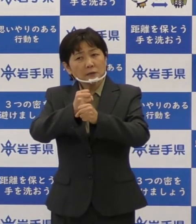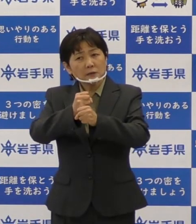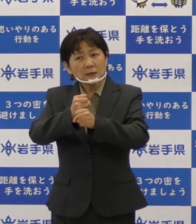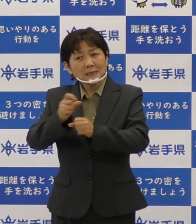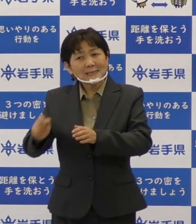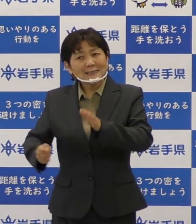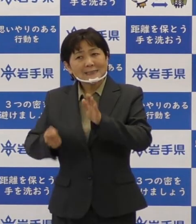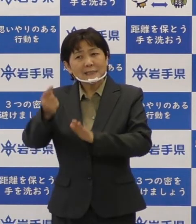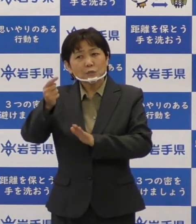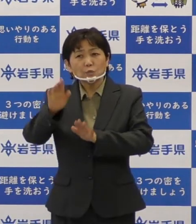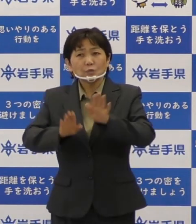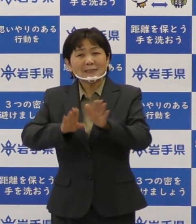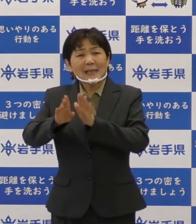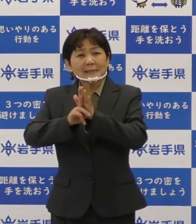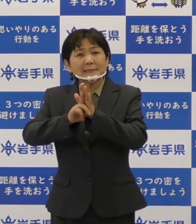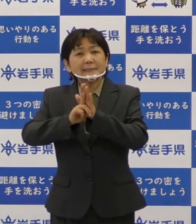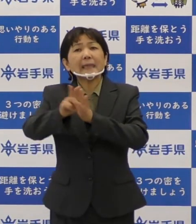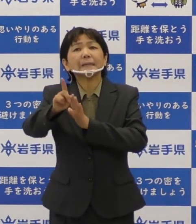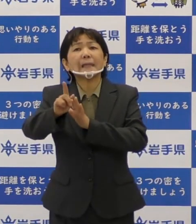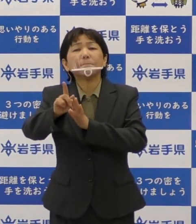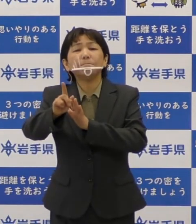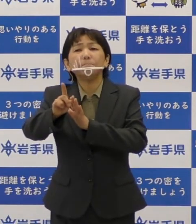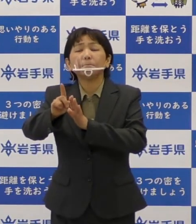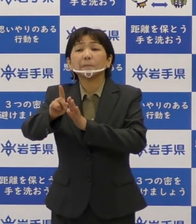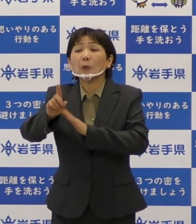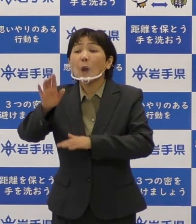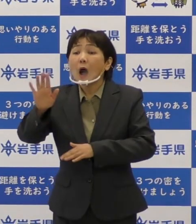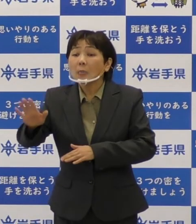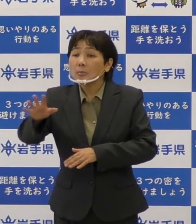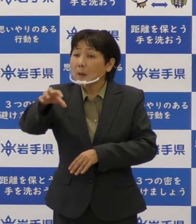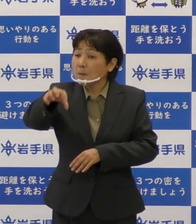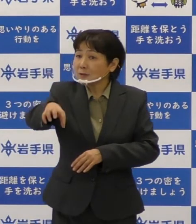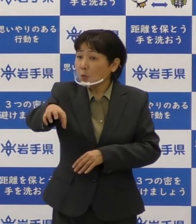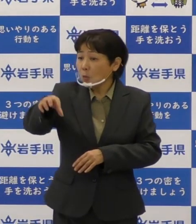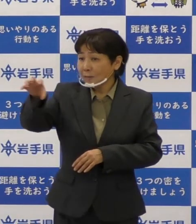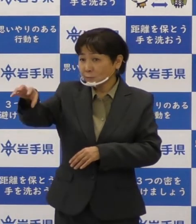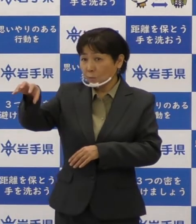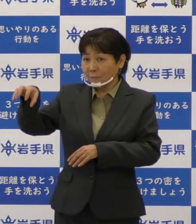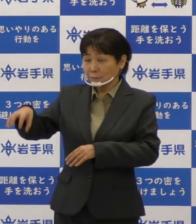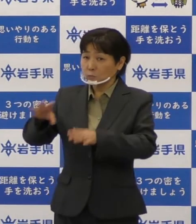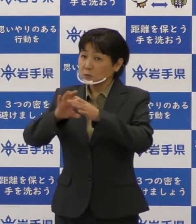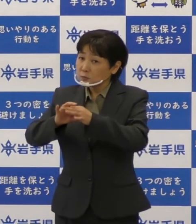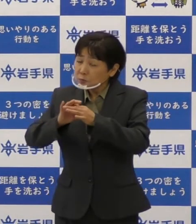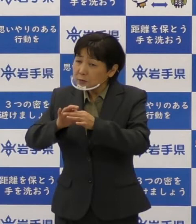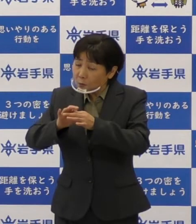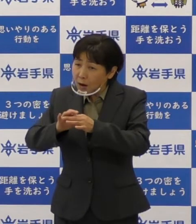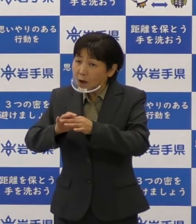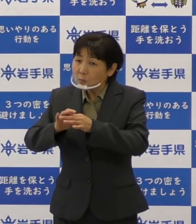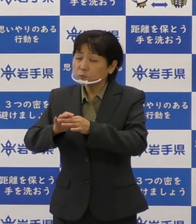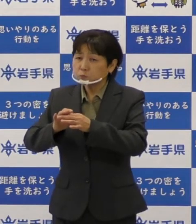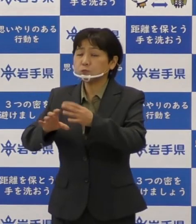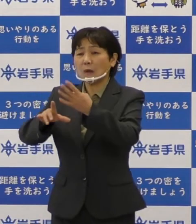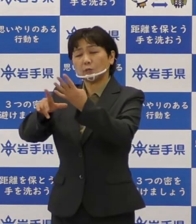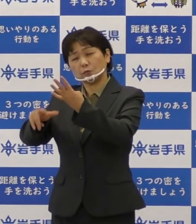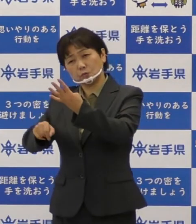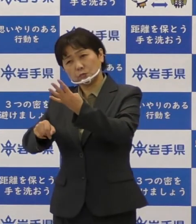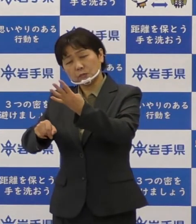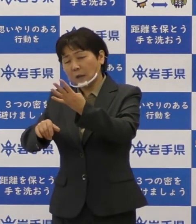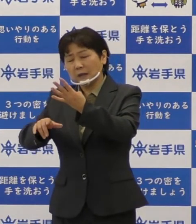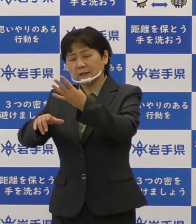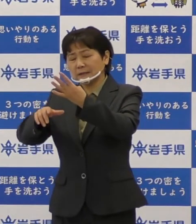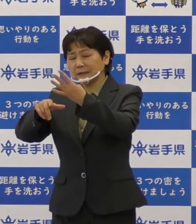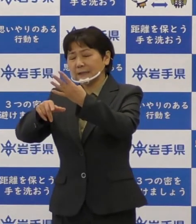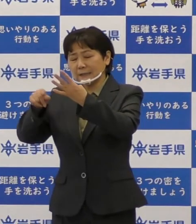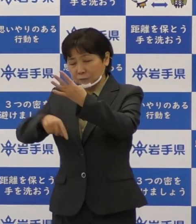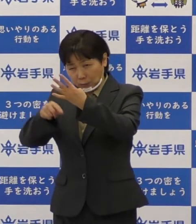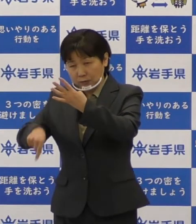ね。ただもちろんその方がリスクが低い、他の条件は全て同じになるんですけどね、他の条件は全て同じなら